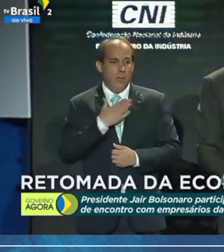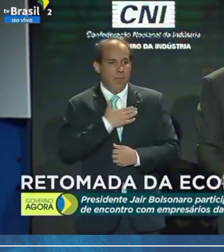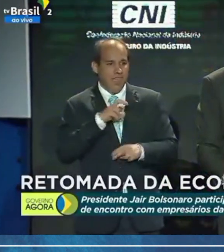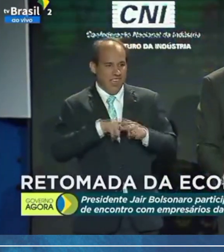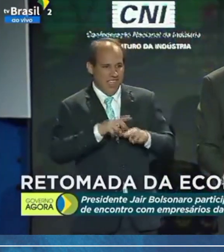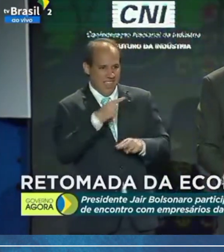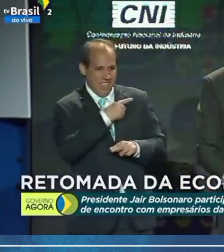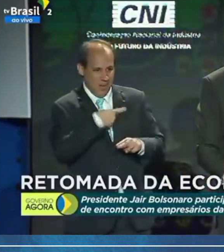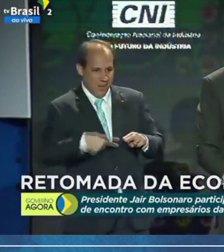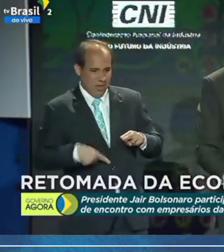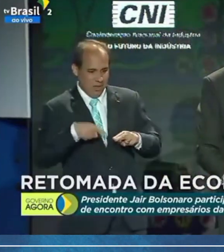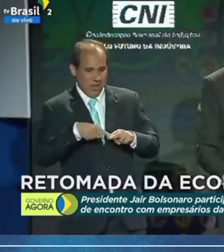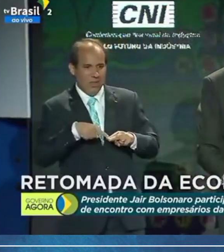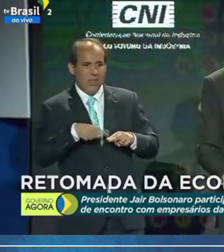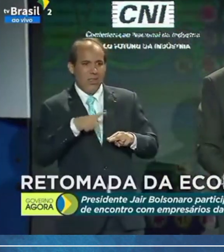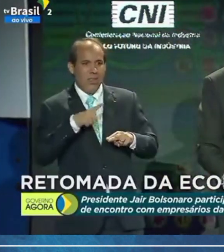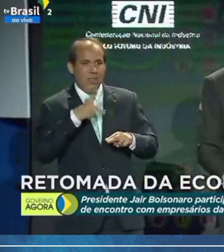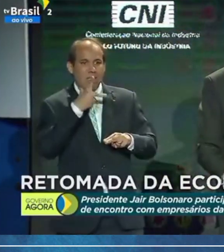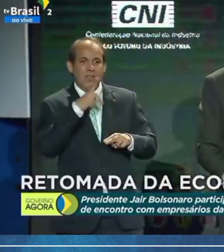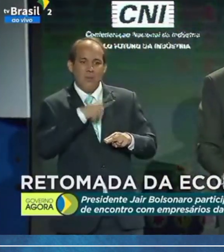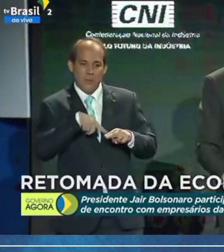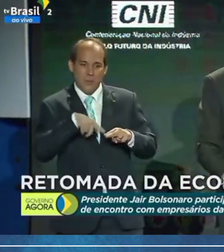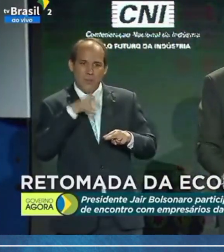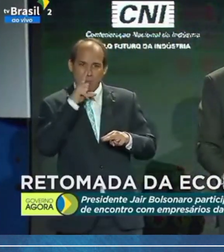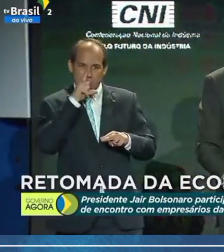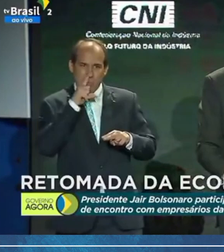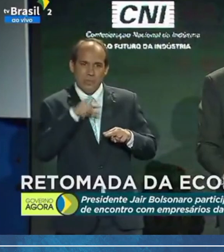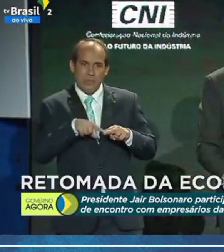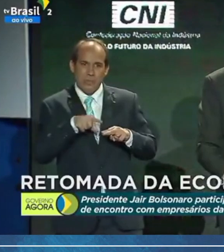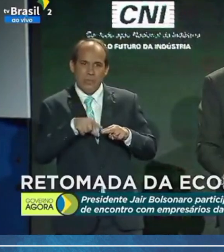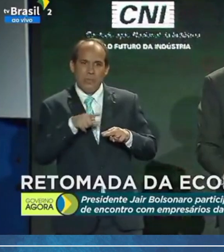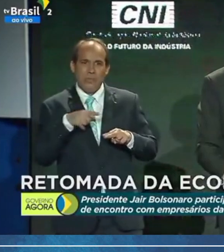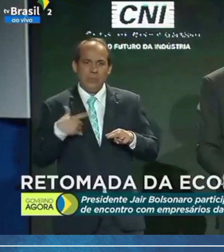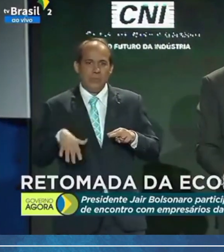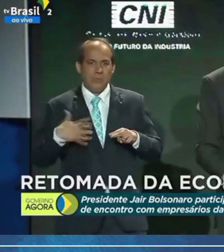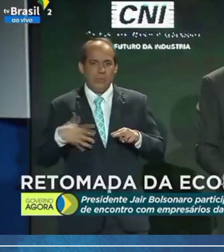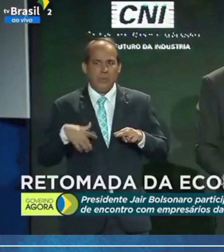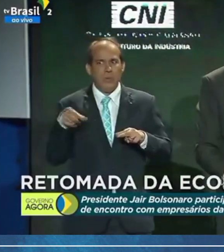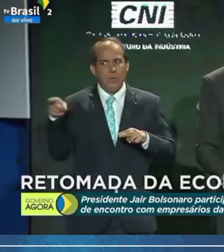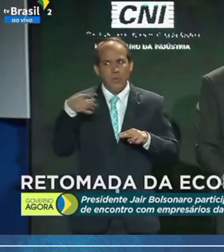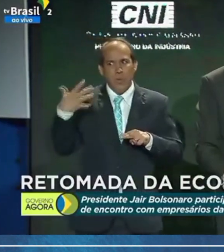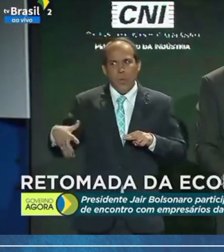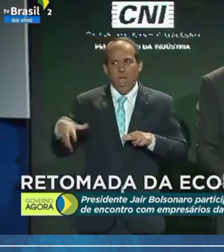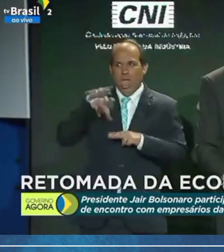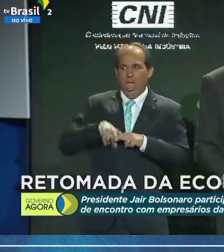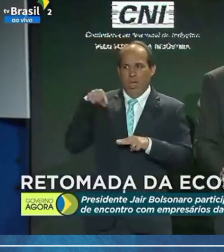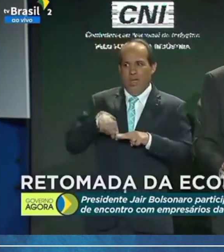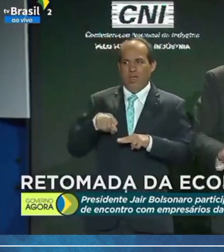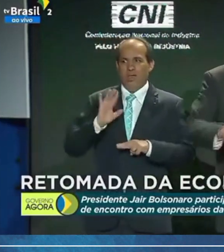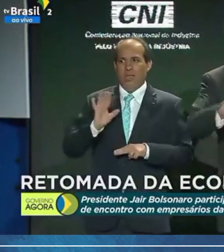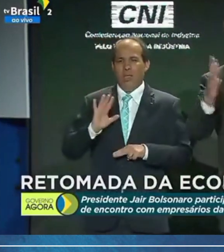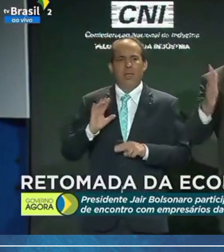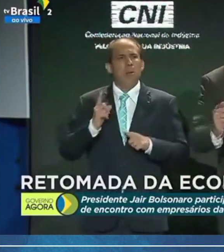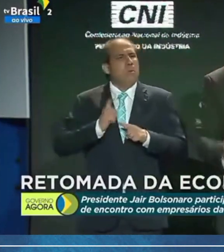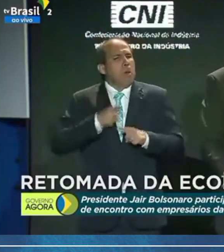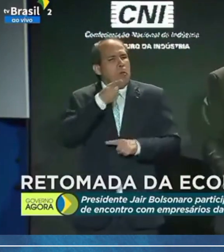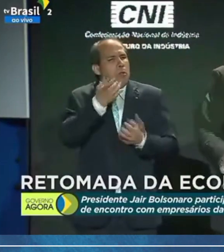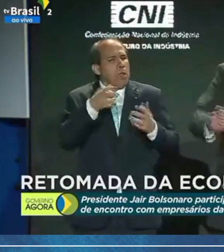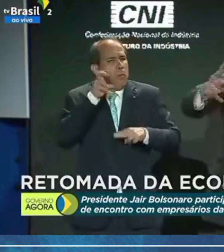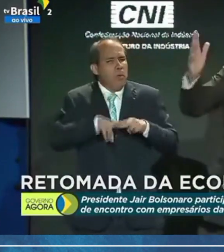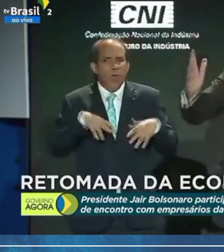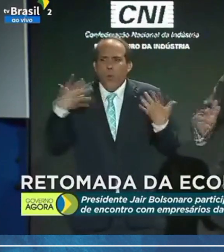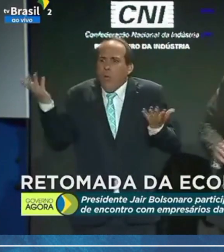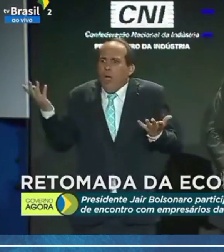cadeira teu som tem Kriptonita a e não queira aquela cadeira para os senhores Você pode falar porque quis